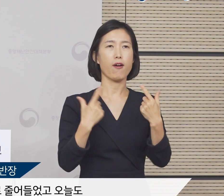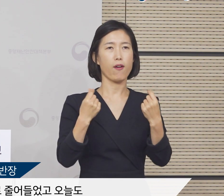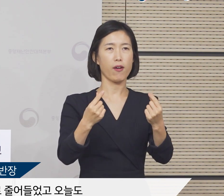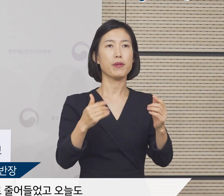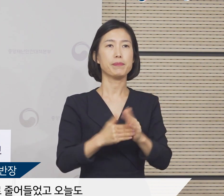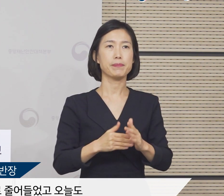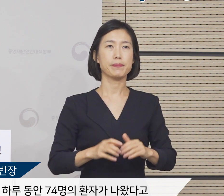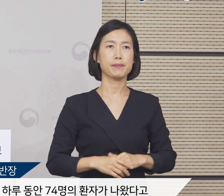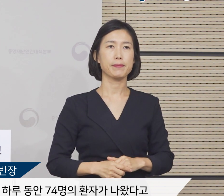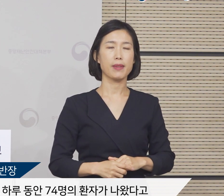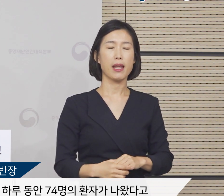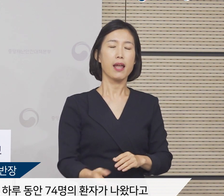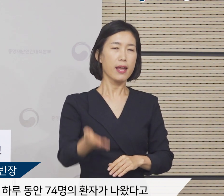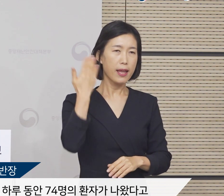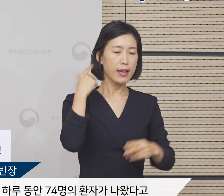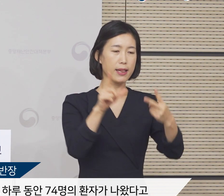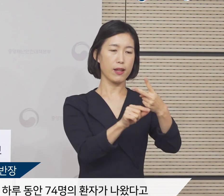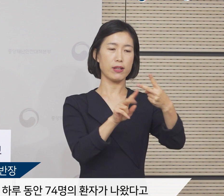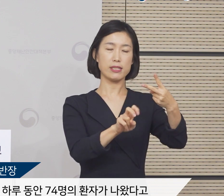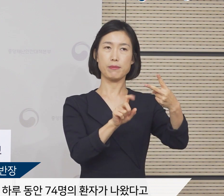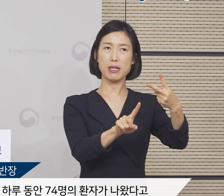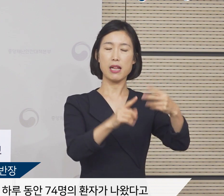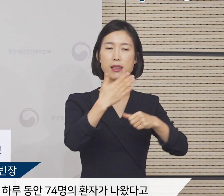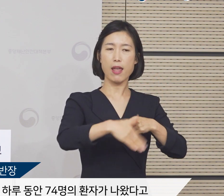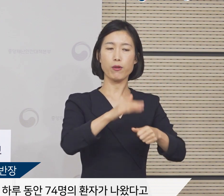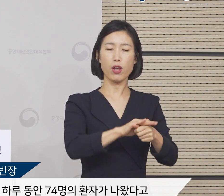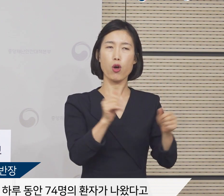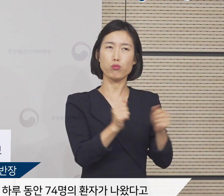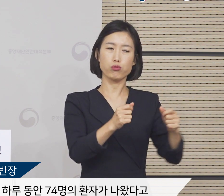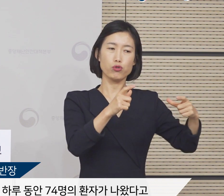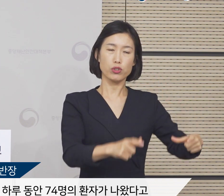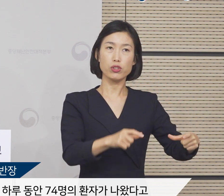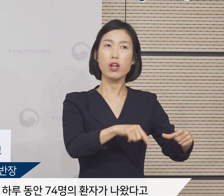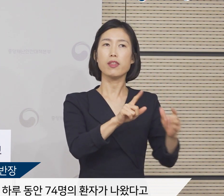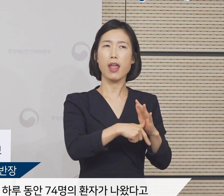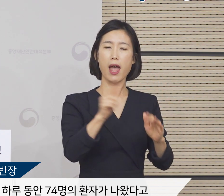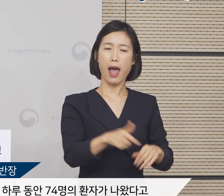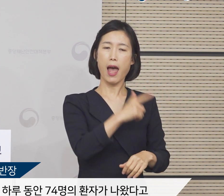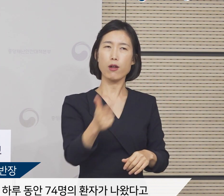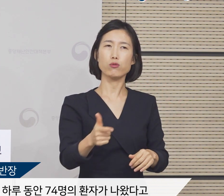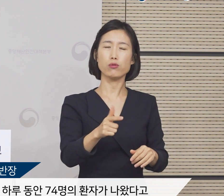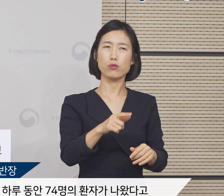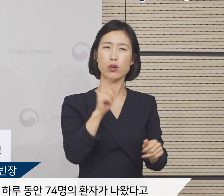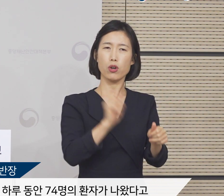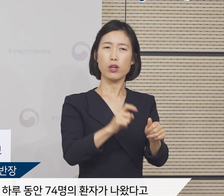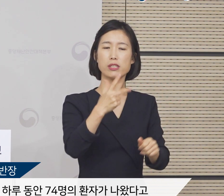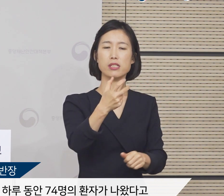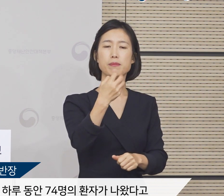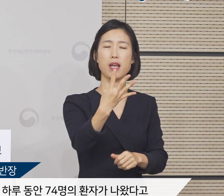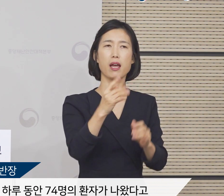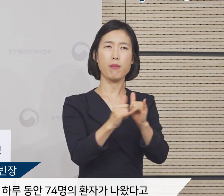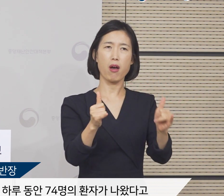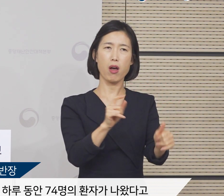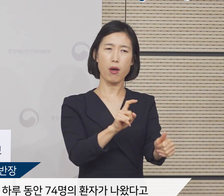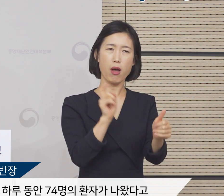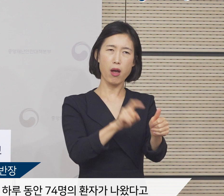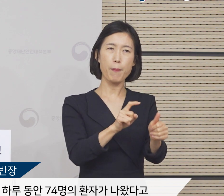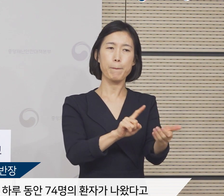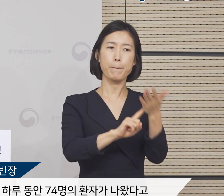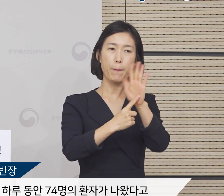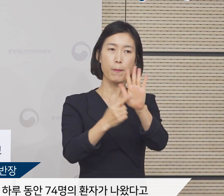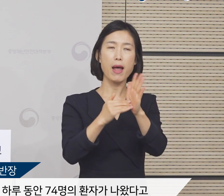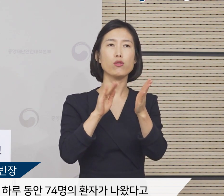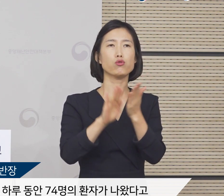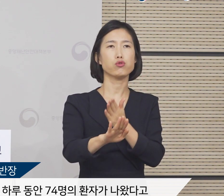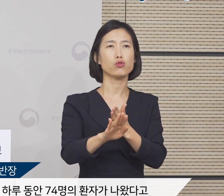있습니다. 지난 2월 21일 대구 경북 지역을 중심으로 하루 동안 74명의 환자가 나왔다고 발표한